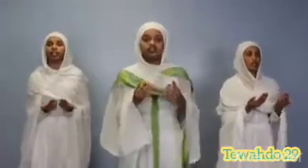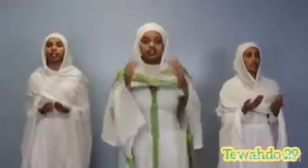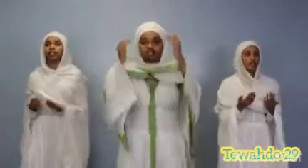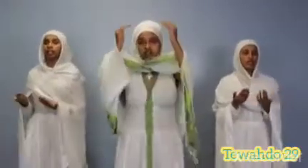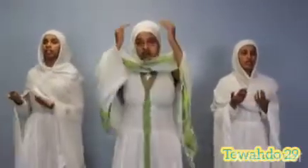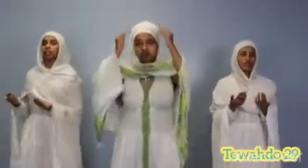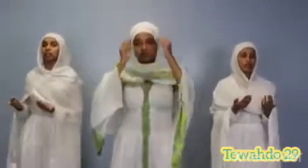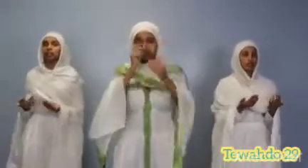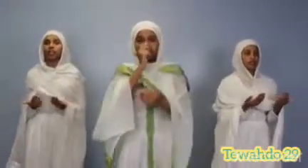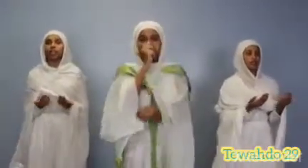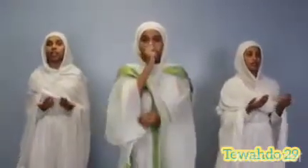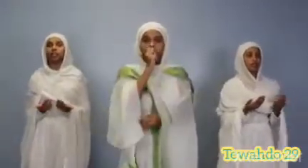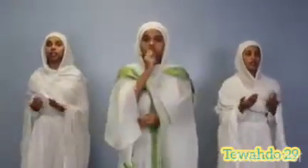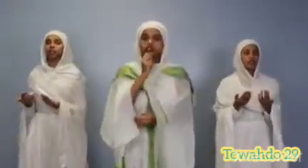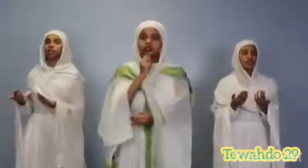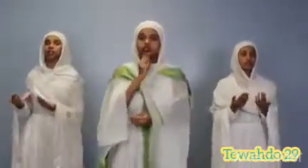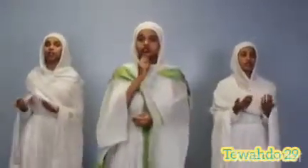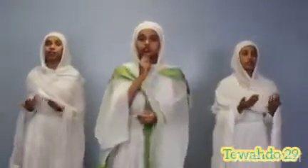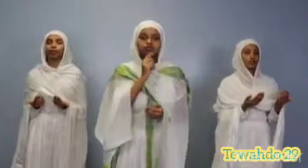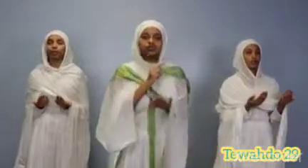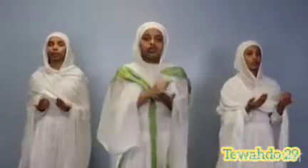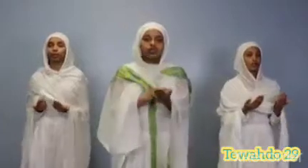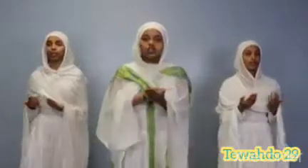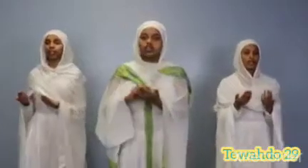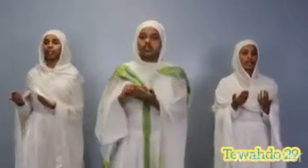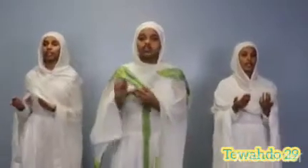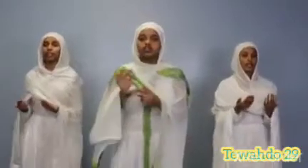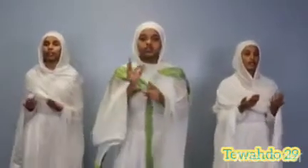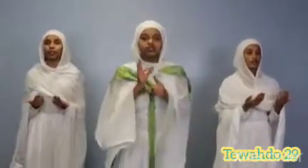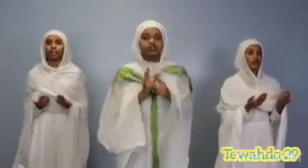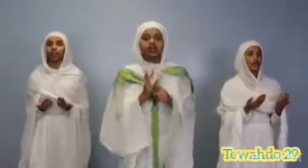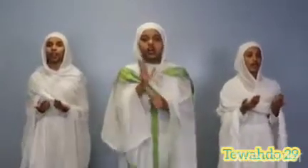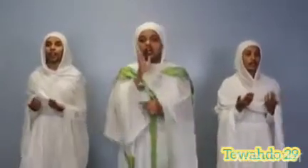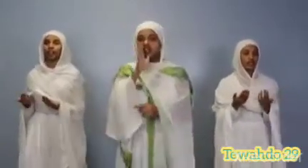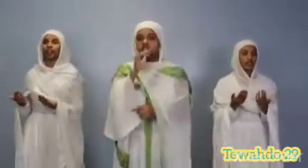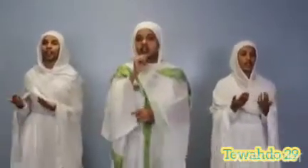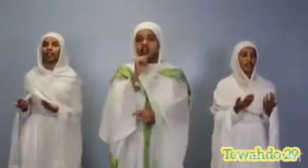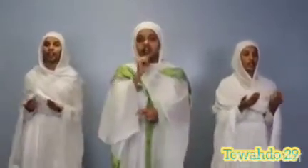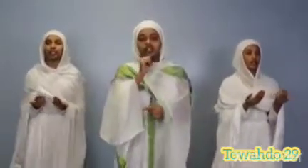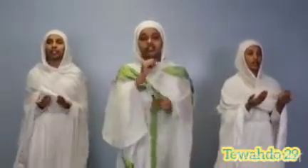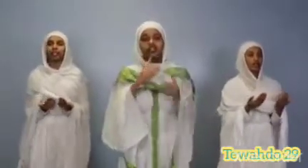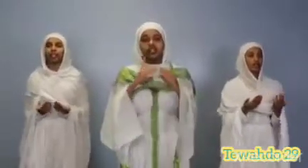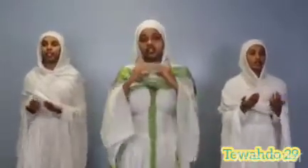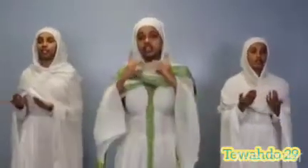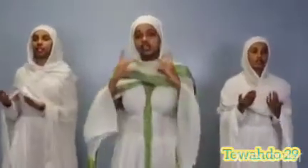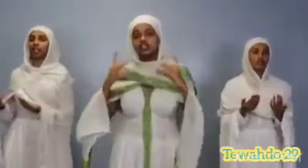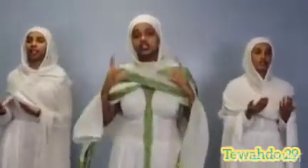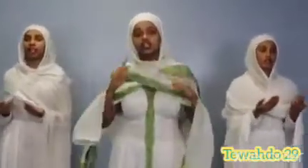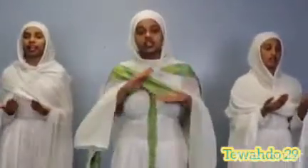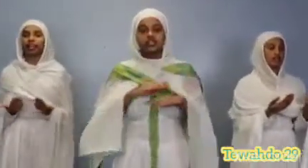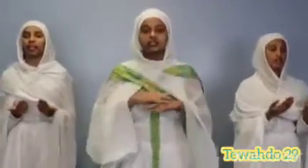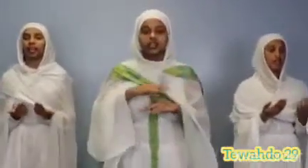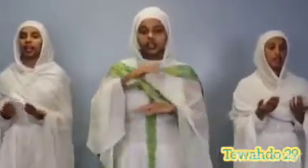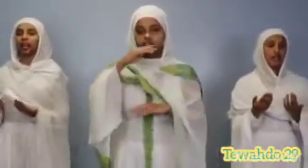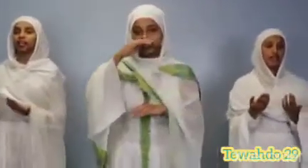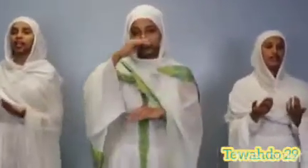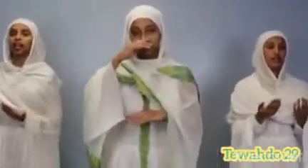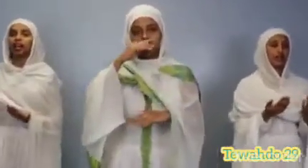የሚያገለግሏት ታቦተ ምስጢሩ የቅዱስ ቃልና የክህነት መዓዛ